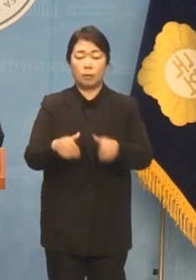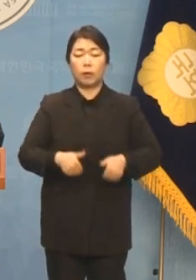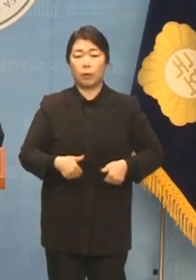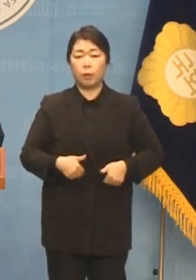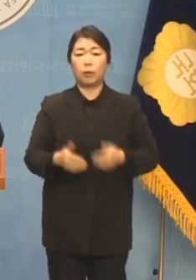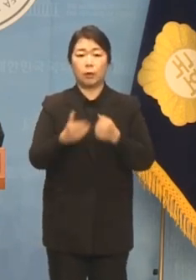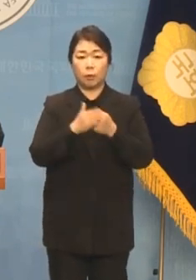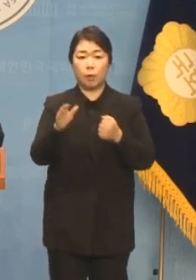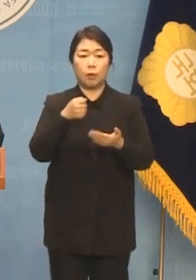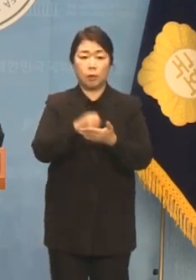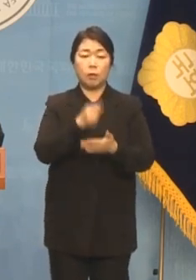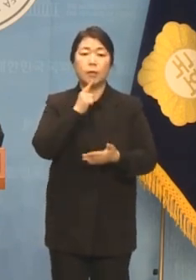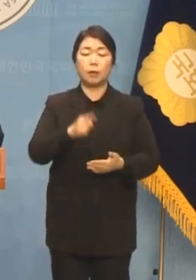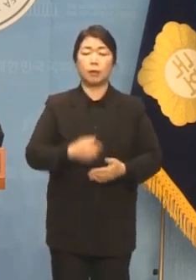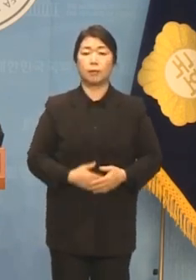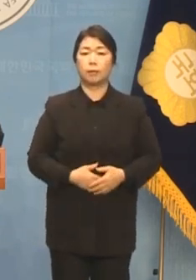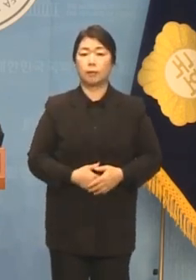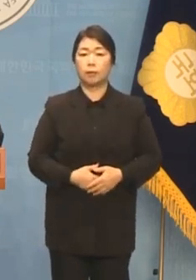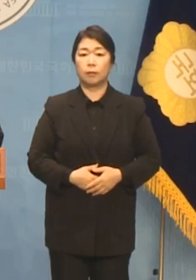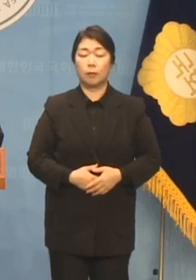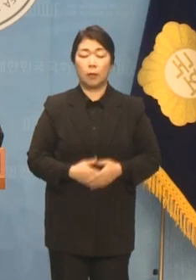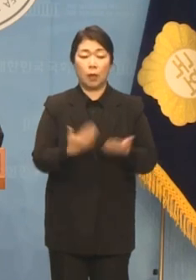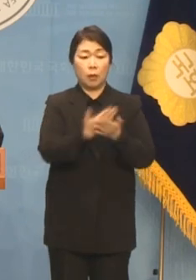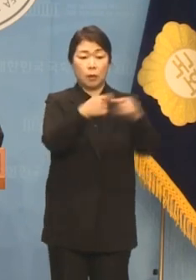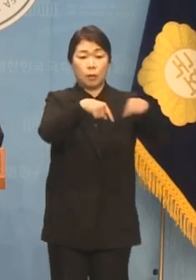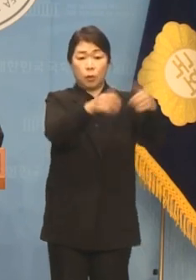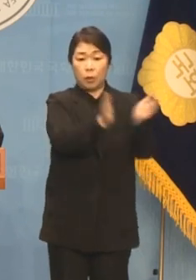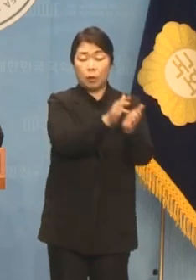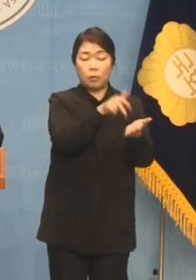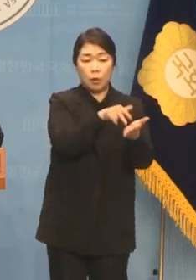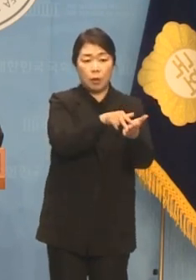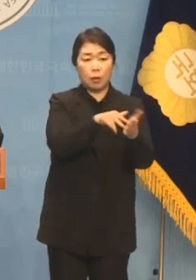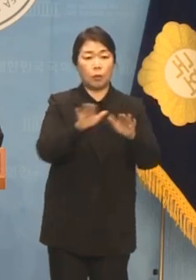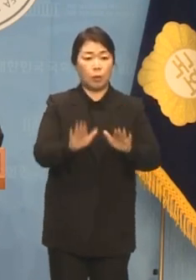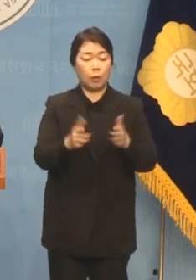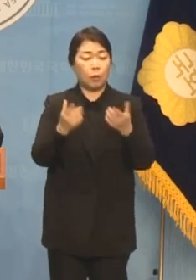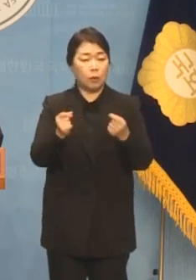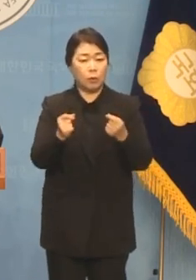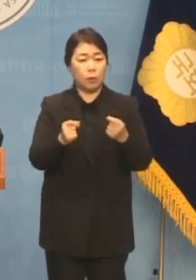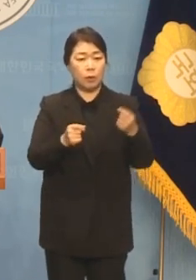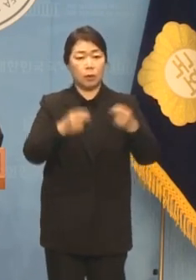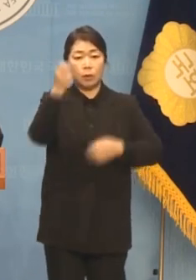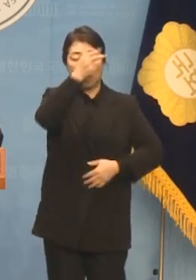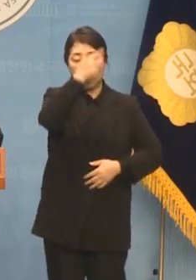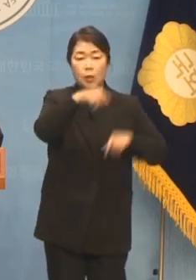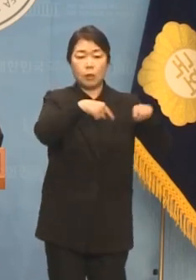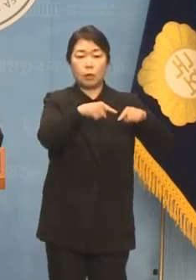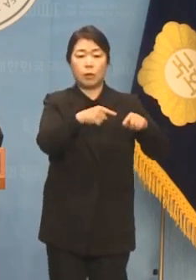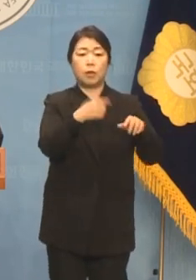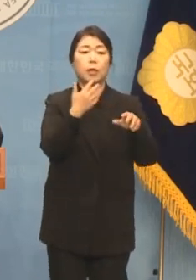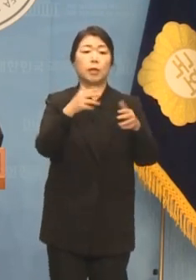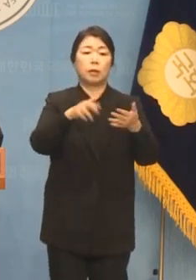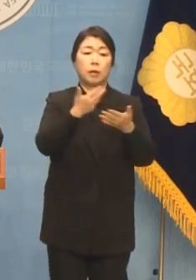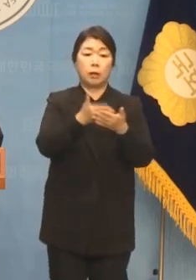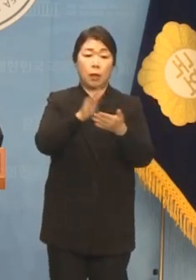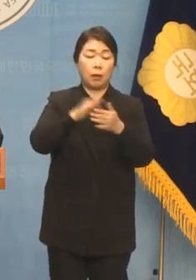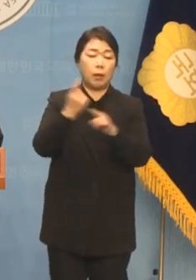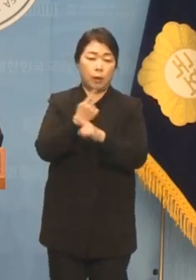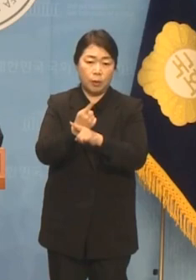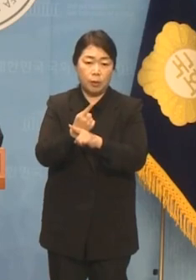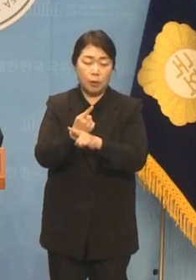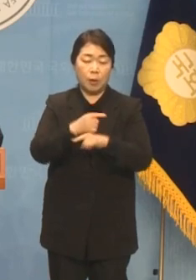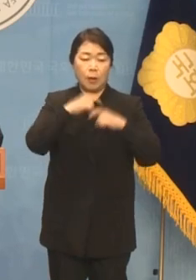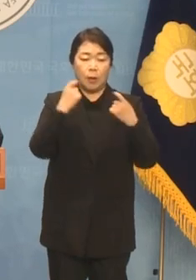때문입니다 진보당 또한 이번 총선에서 검찰 정치 개혁을 시작으로 가계부채